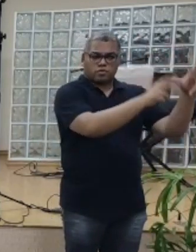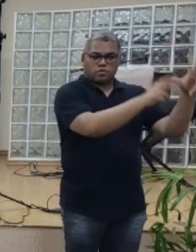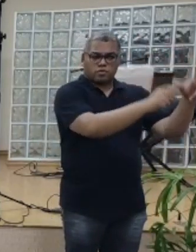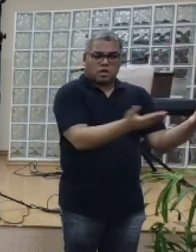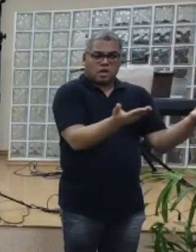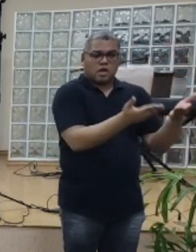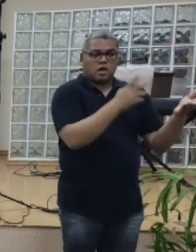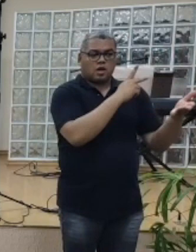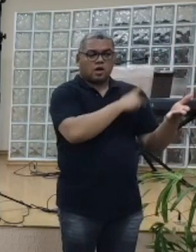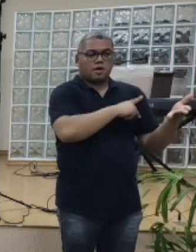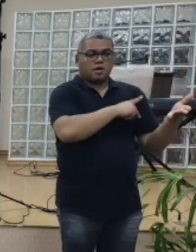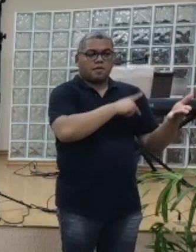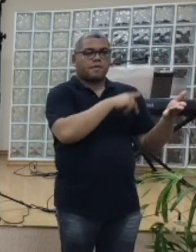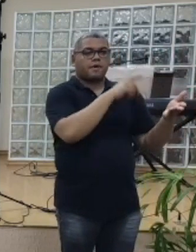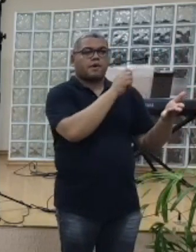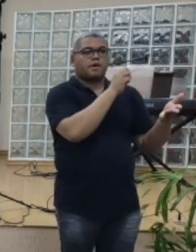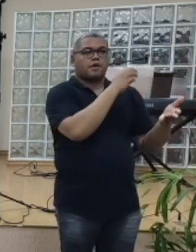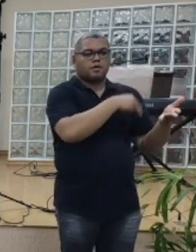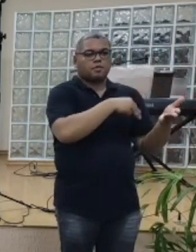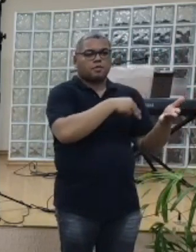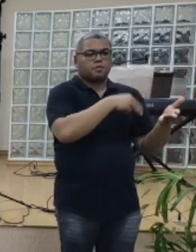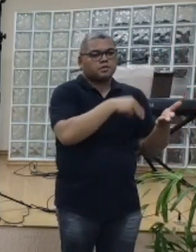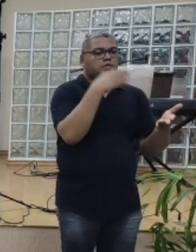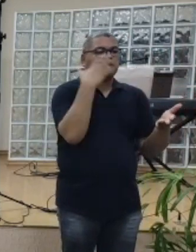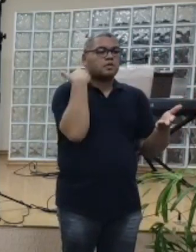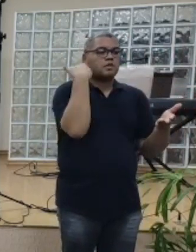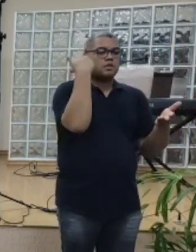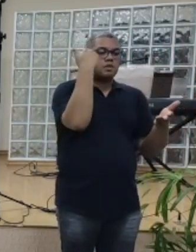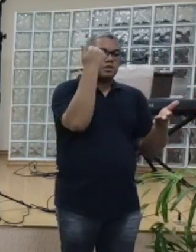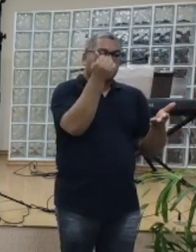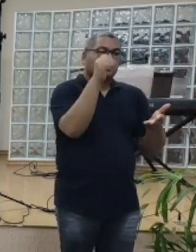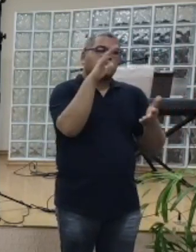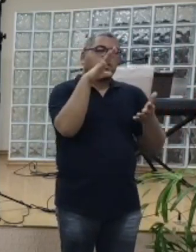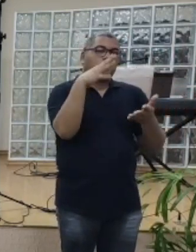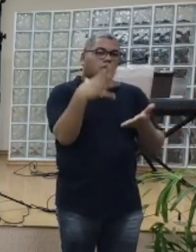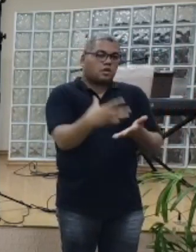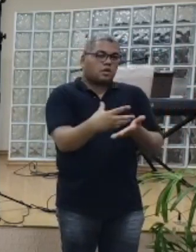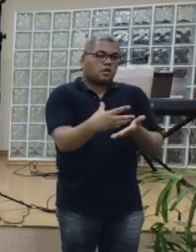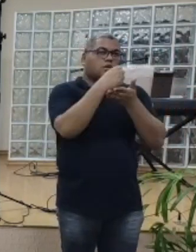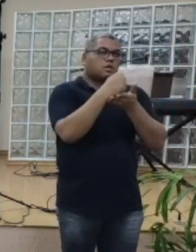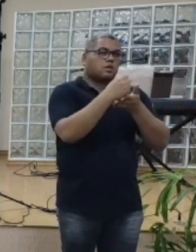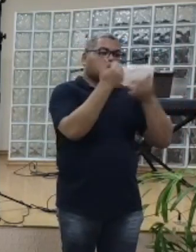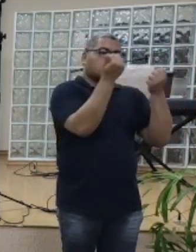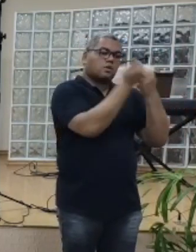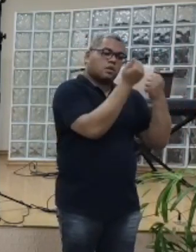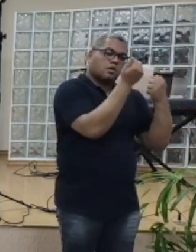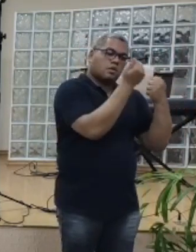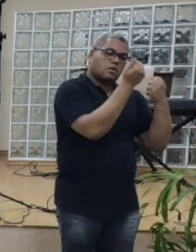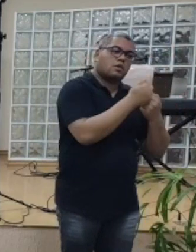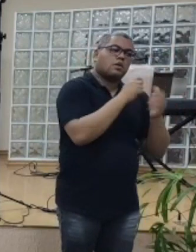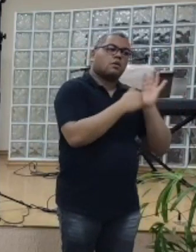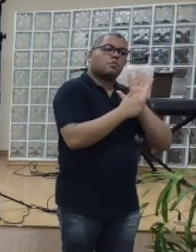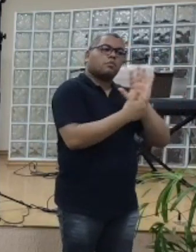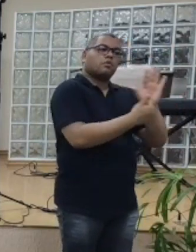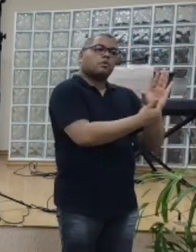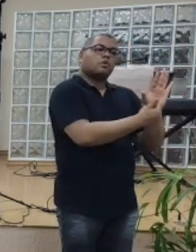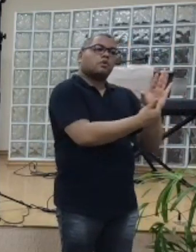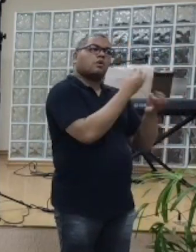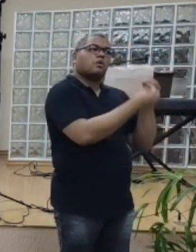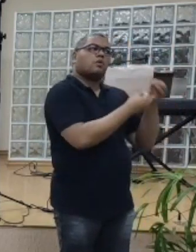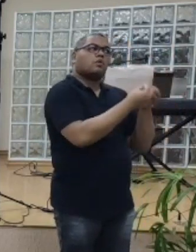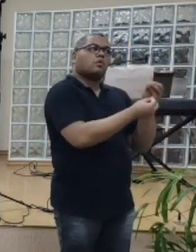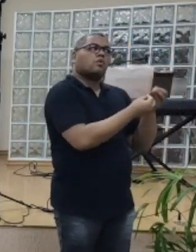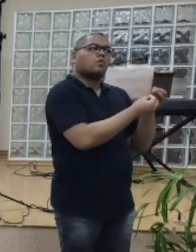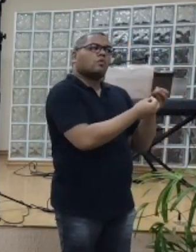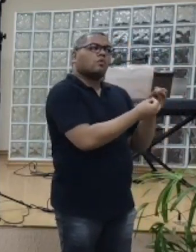seu ministério, o seu chamado, a sua conversão, e mostrando como ele pregava um